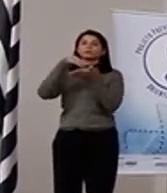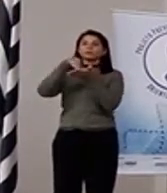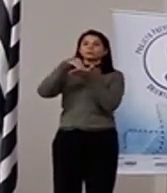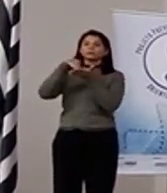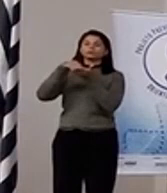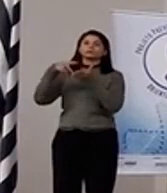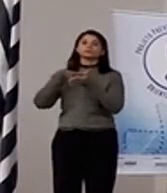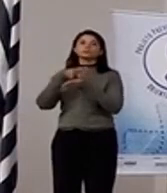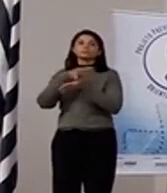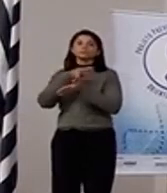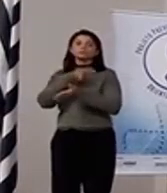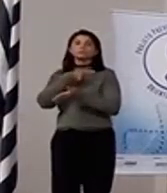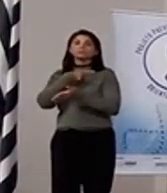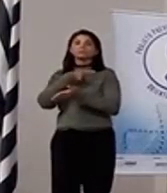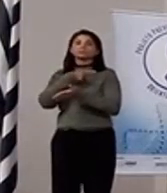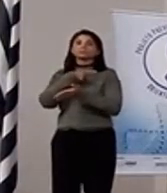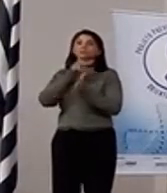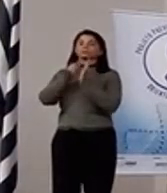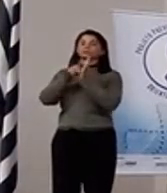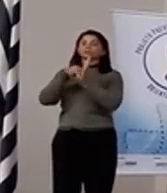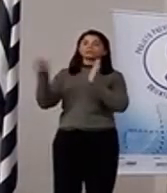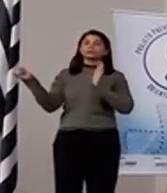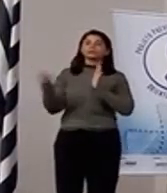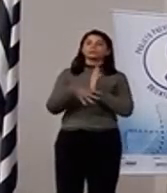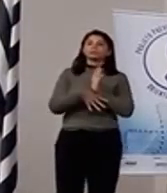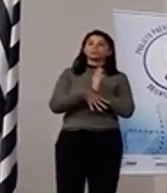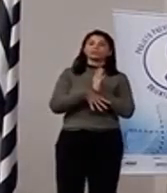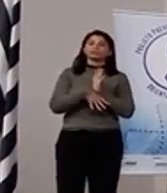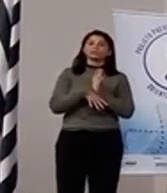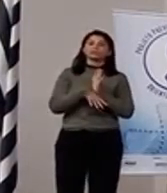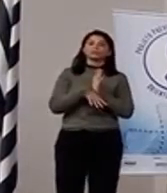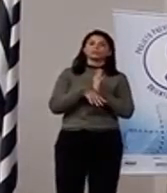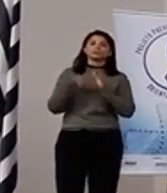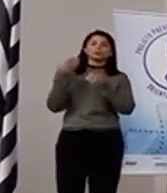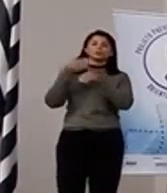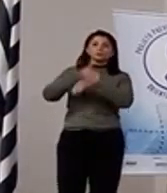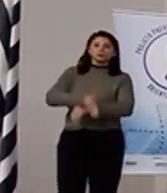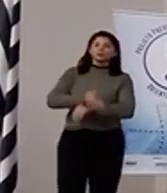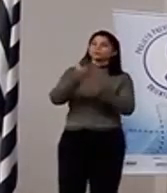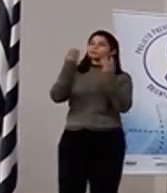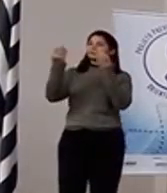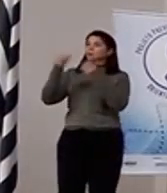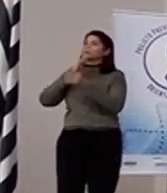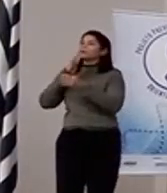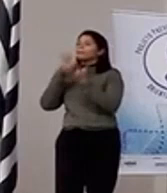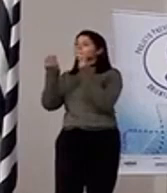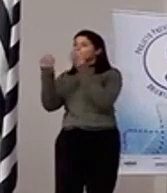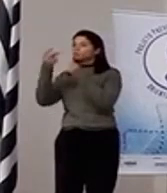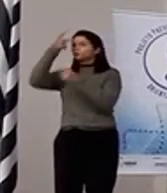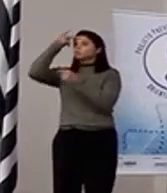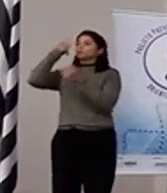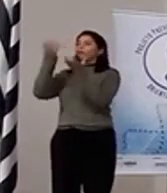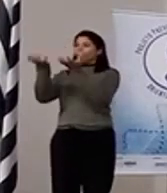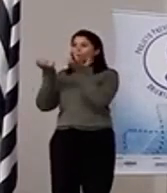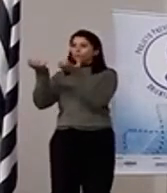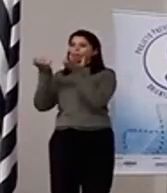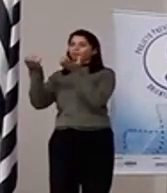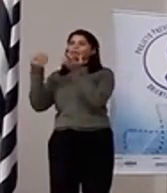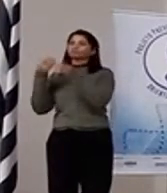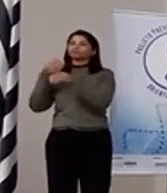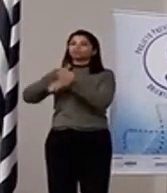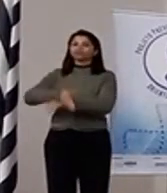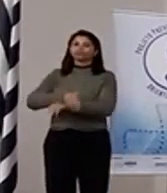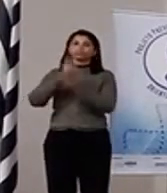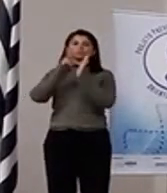falou, é um projeto que é novo, né, que o acesso, a gente sabe de muitas pessoas que querem ter acesso a esse projeto. Nós